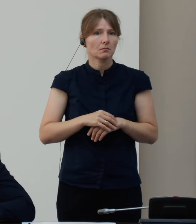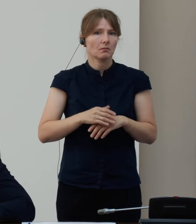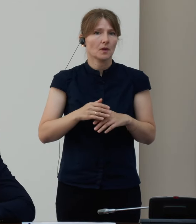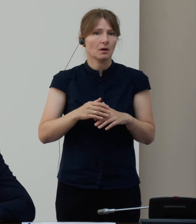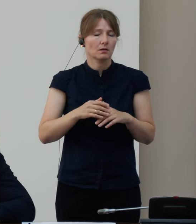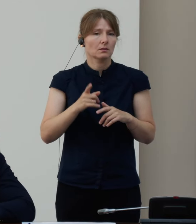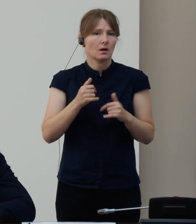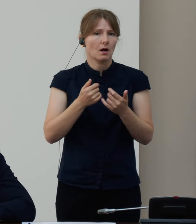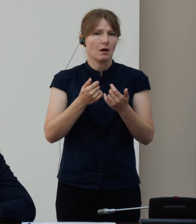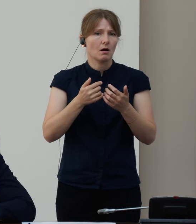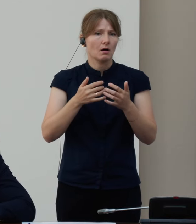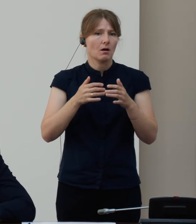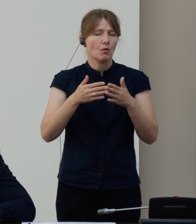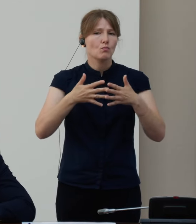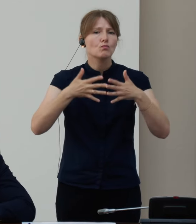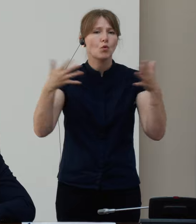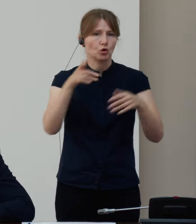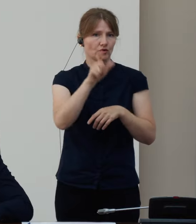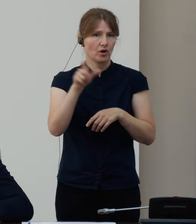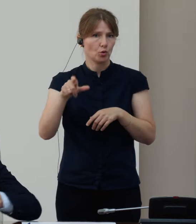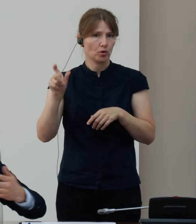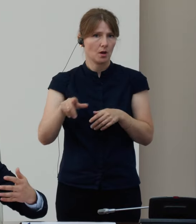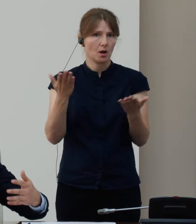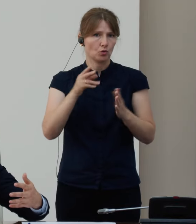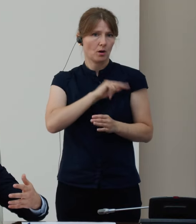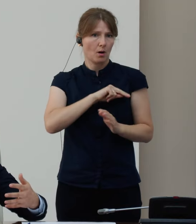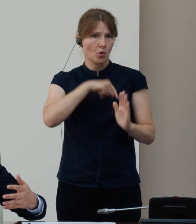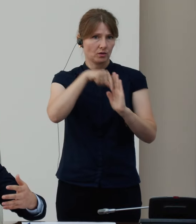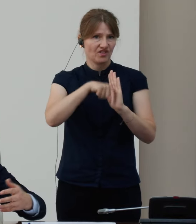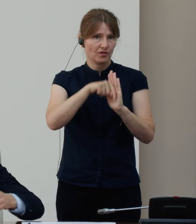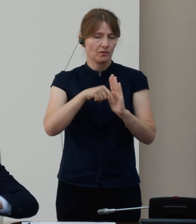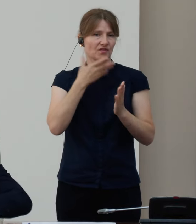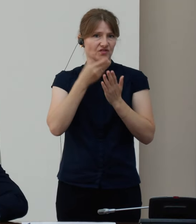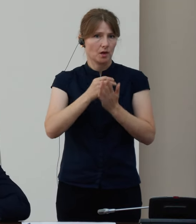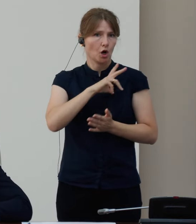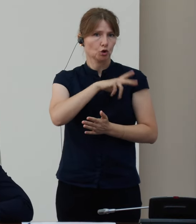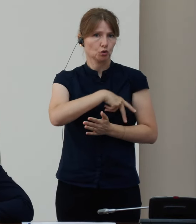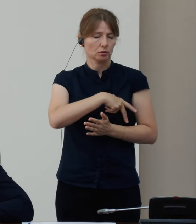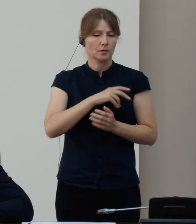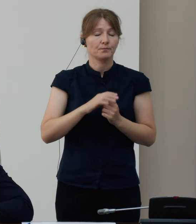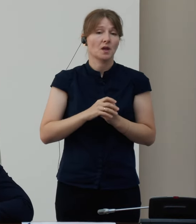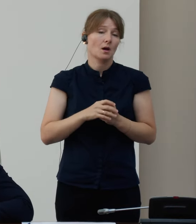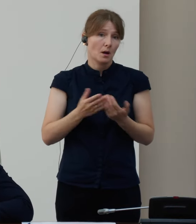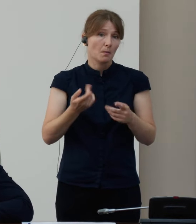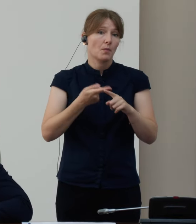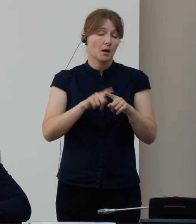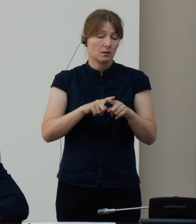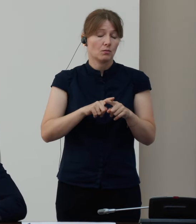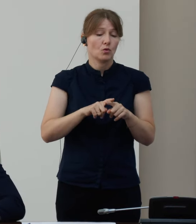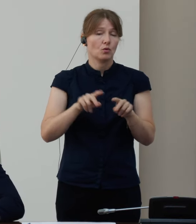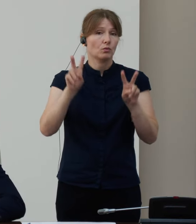spectru cât mai larg de colegi de-ai noștri. Deci asta ne propunem să facem în acest laborator de învățare